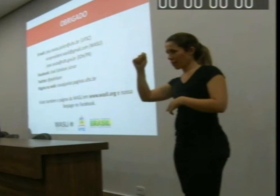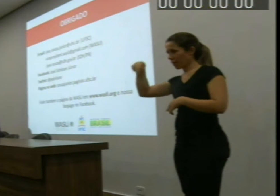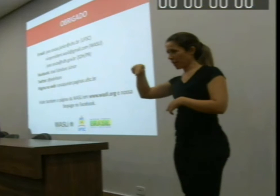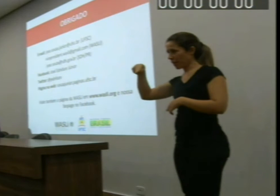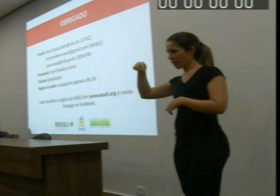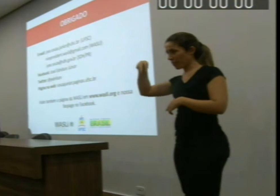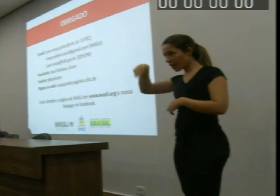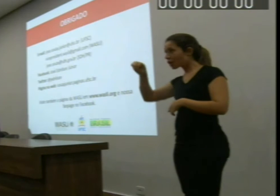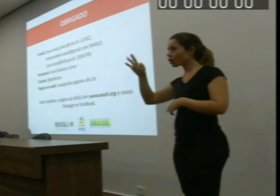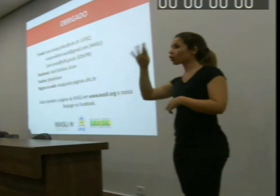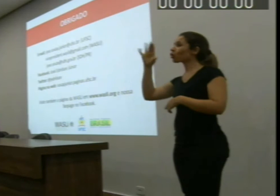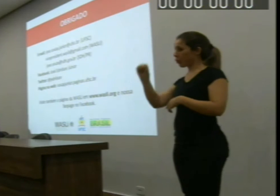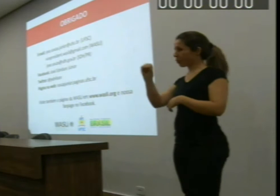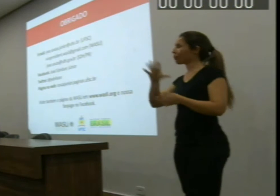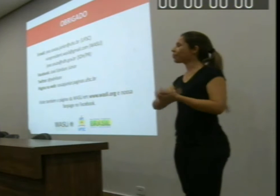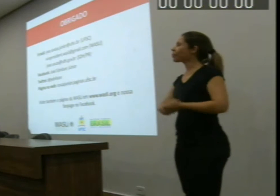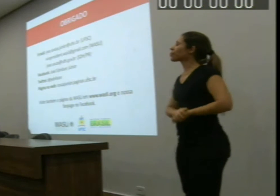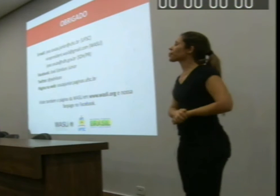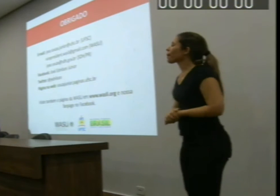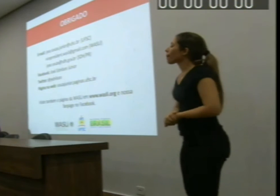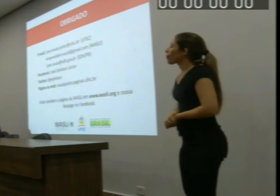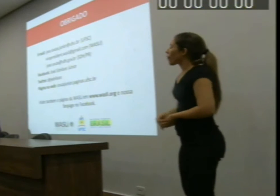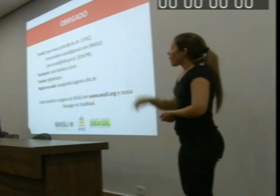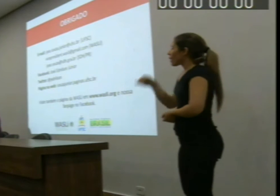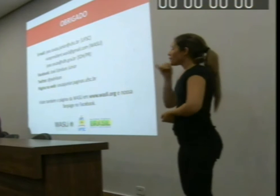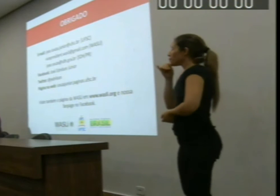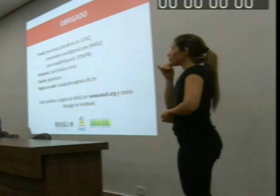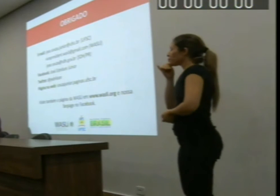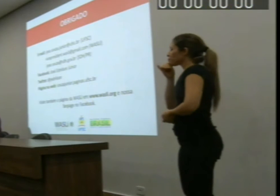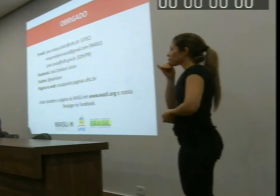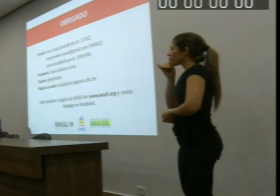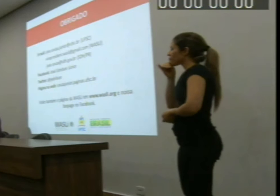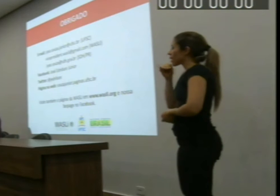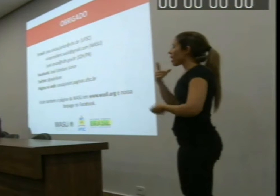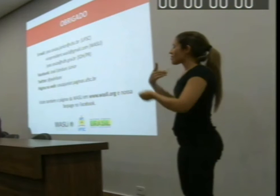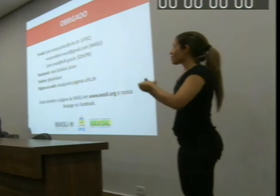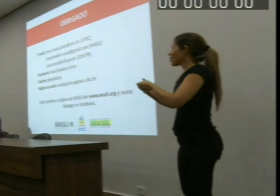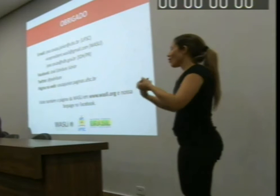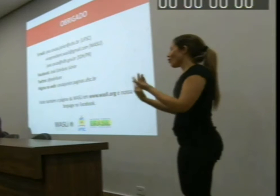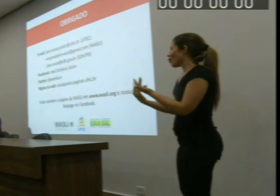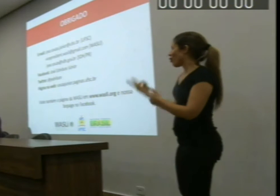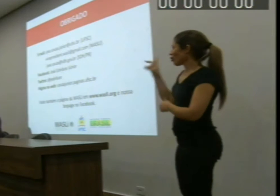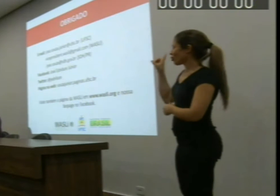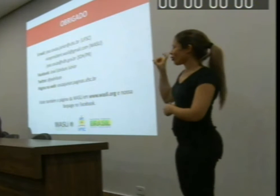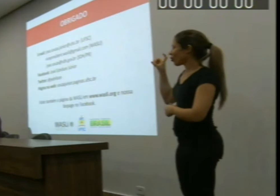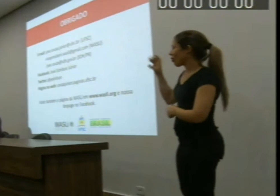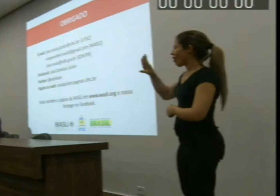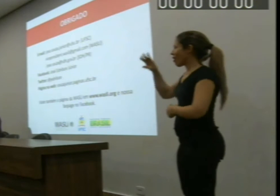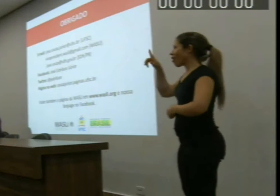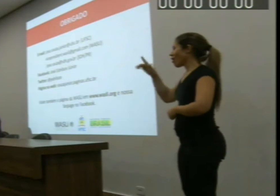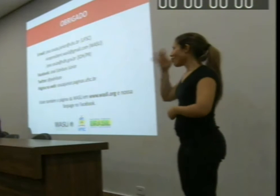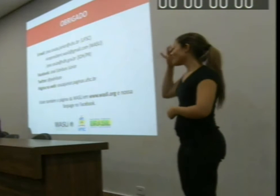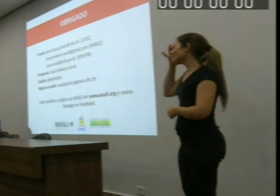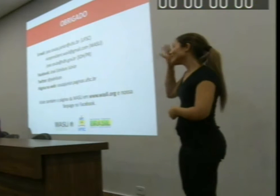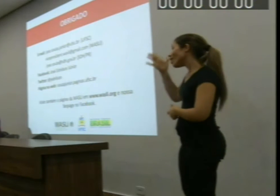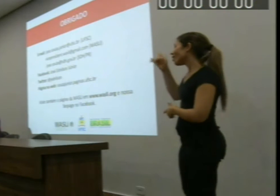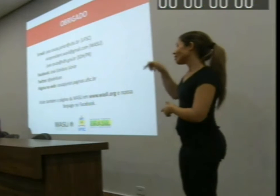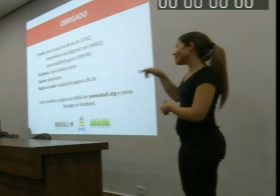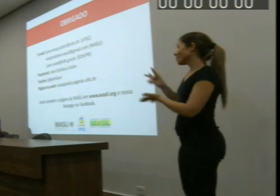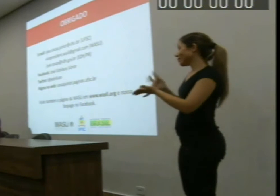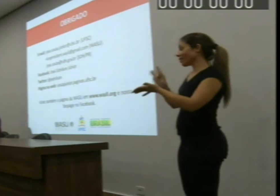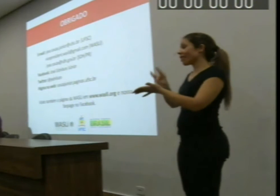entende falou D Campo Grande é mais fácil né eu vim de Maracaju bem no interior lá a gente tem